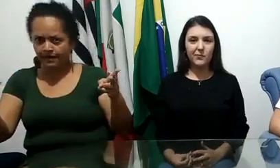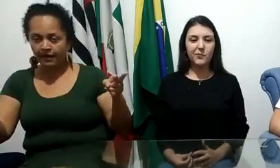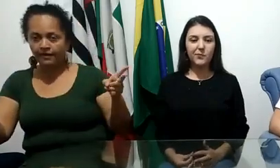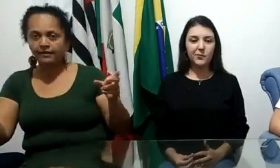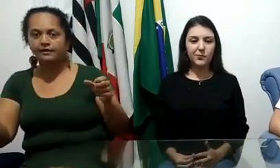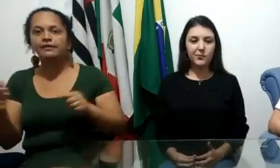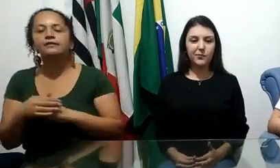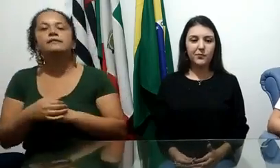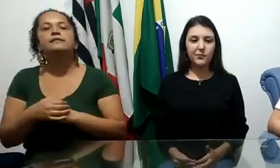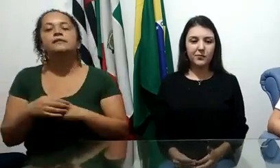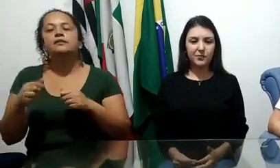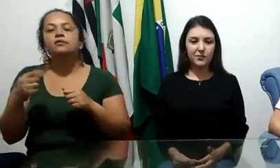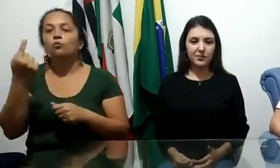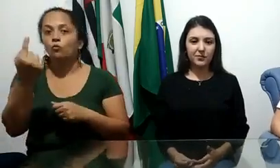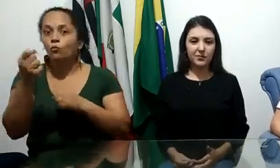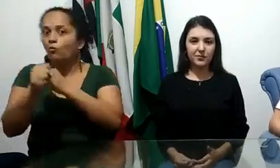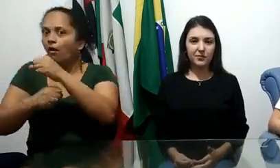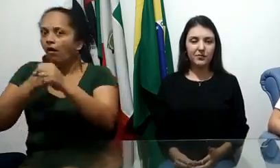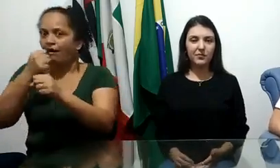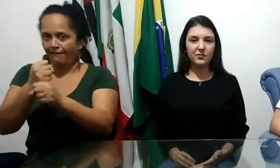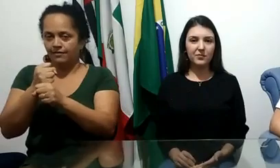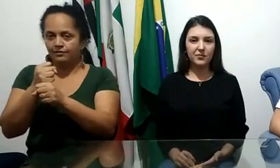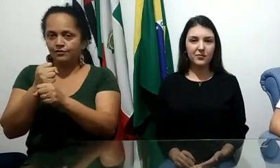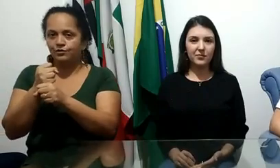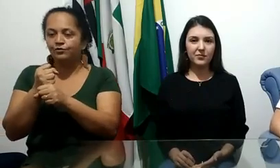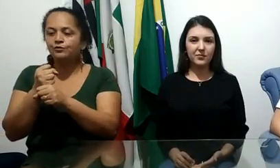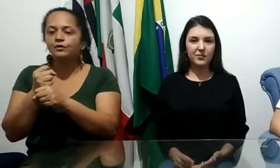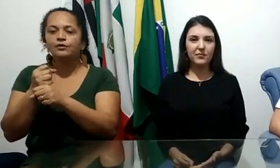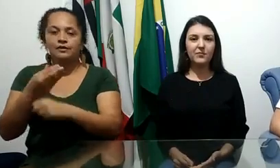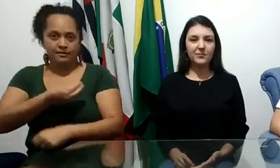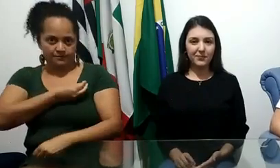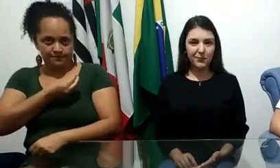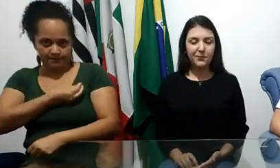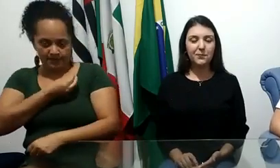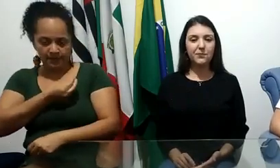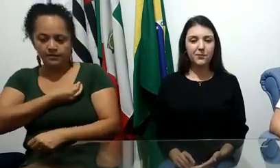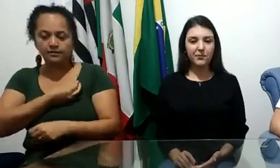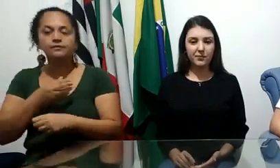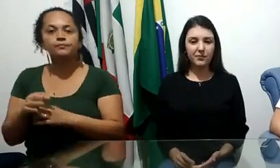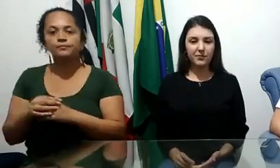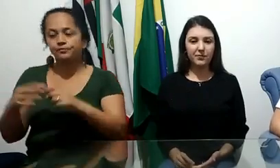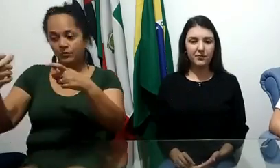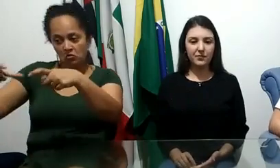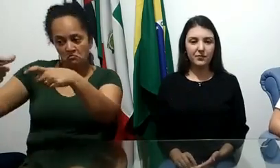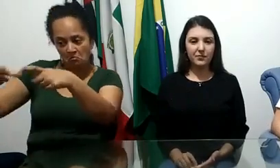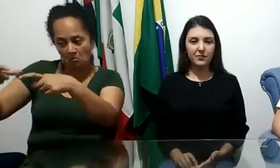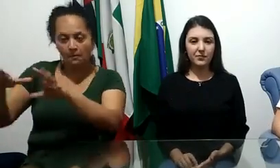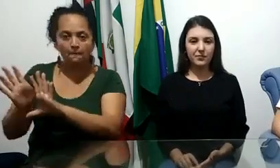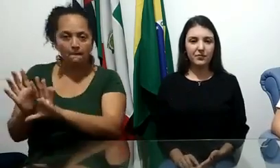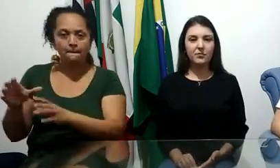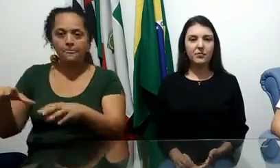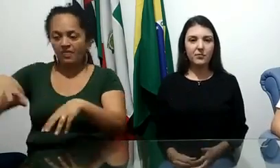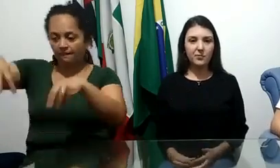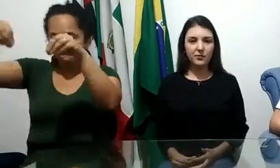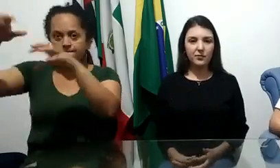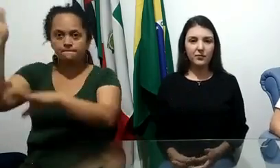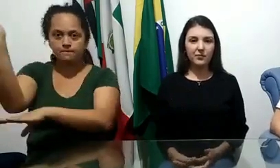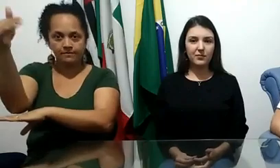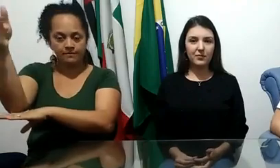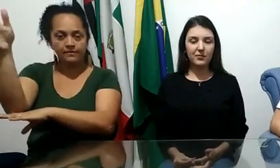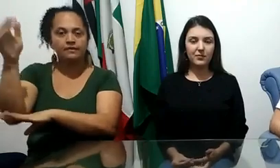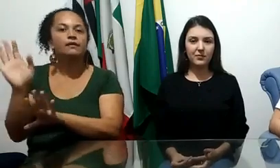cuidadas pelo principal servo do rei, que era Hegai, o nome dele. E ele começa a cuidar dessas meninas